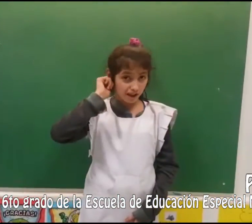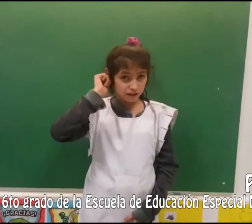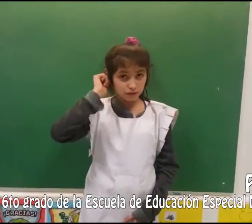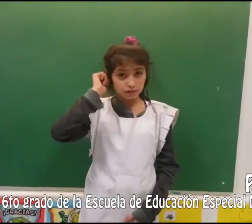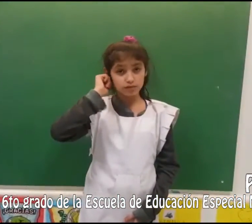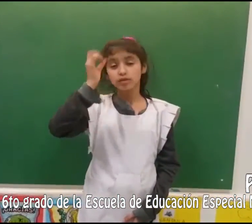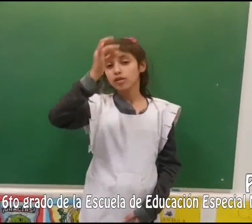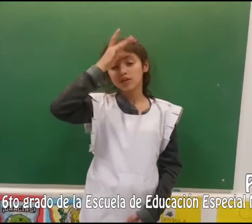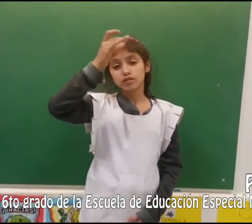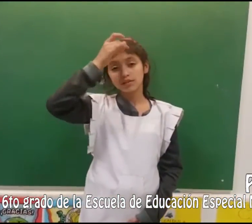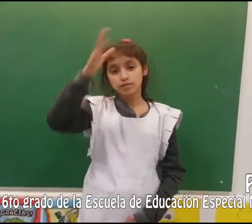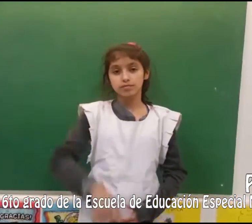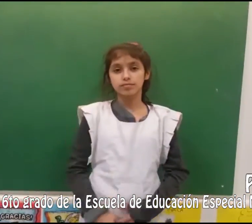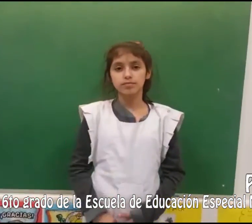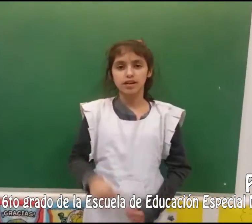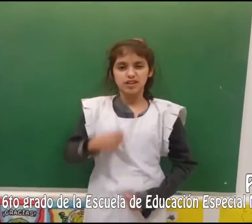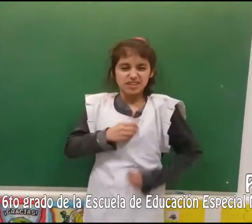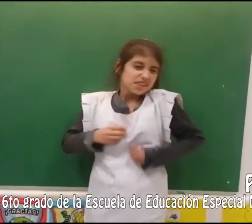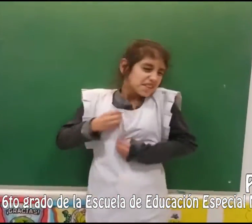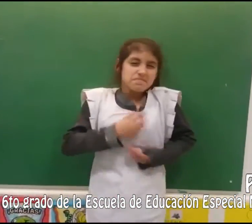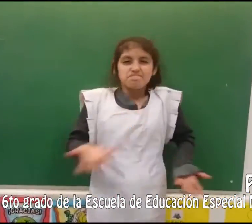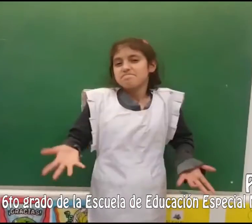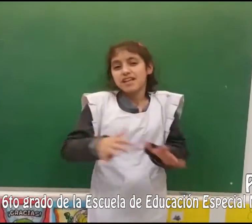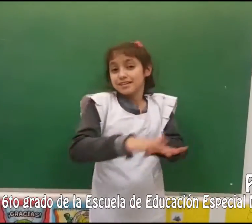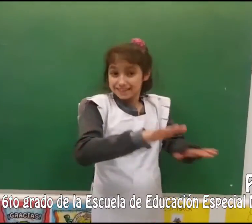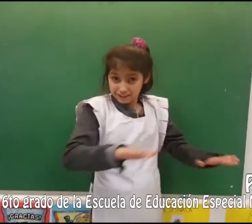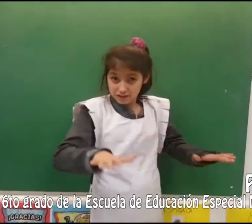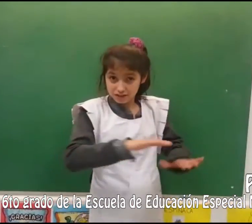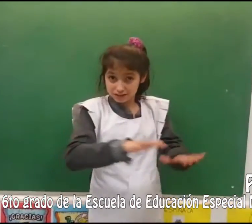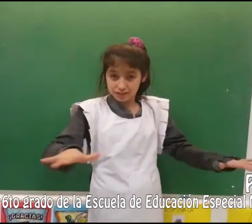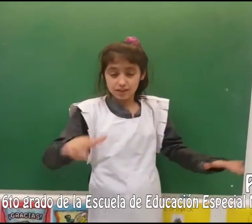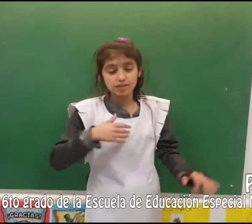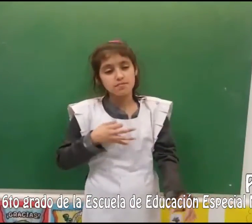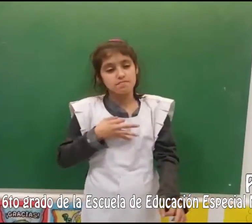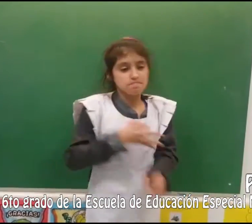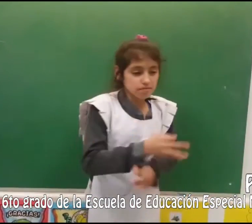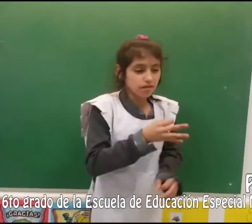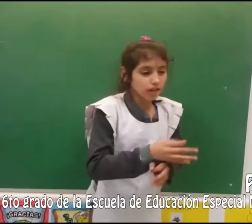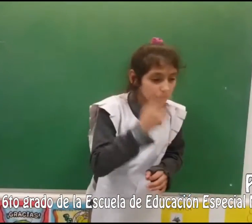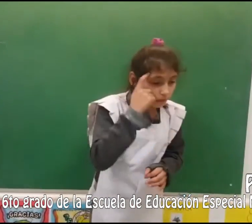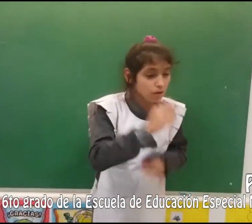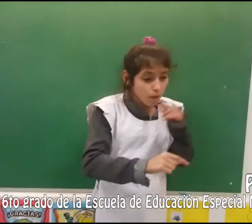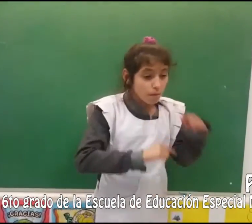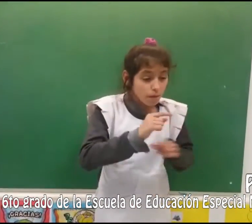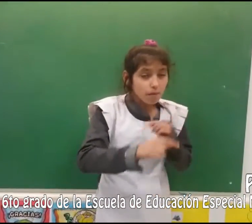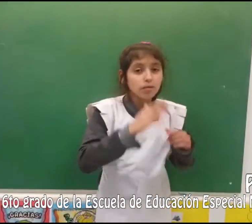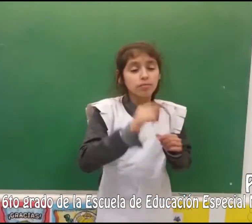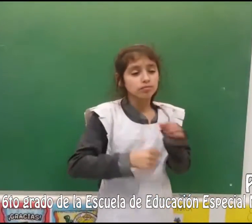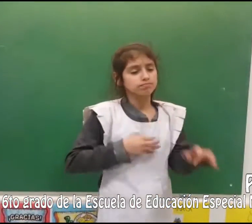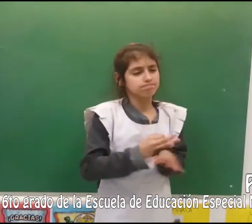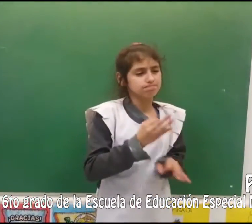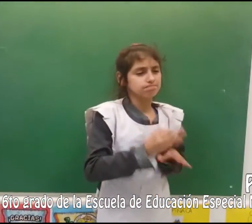años. ¿Qué sentí? Junto a los chicos de la escuela fuimos aprendiendo y enseñándonos de a